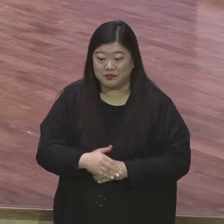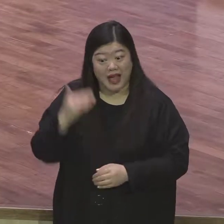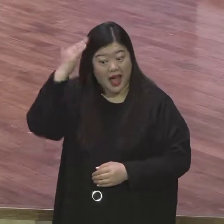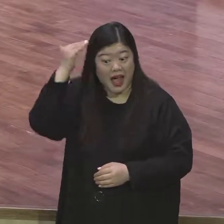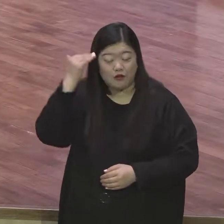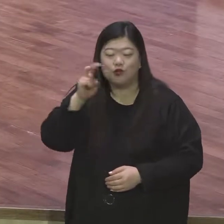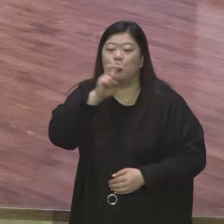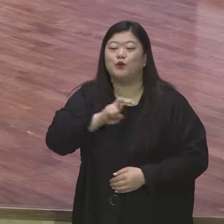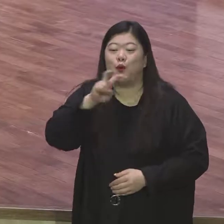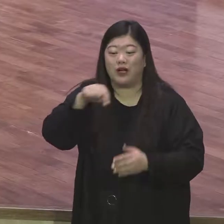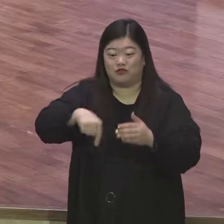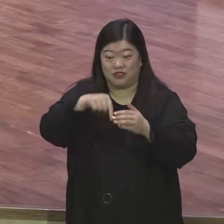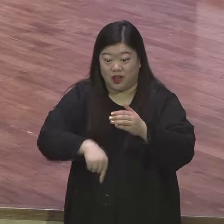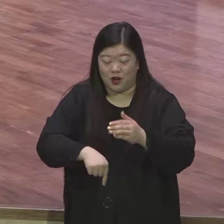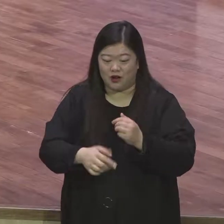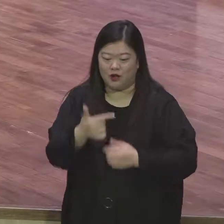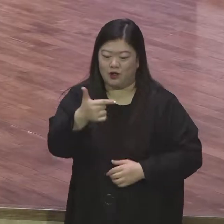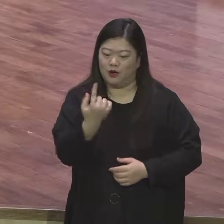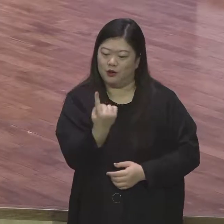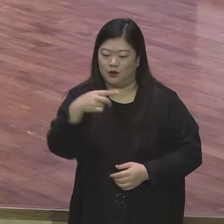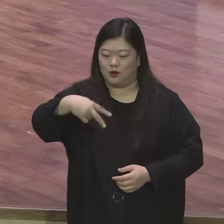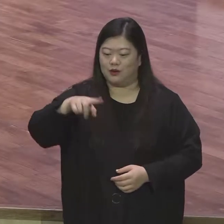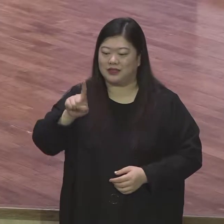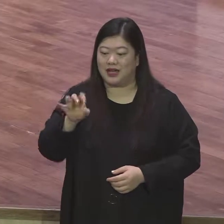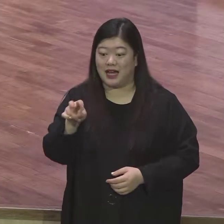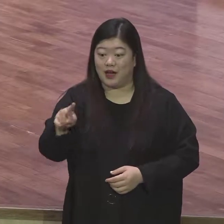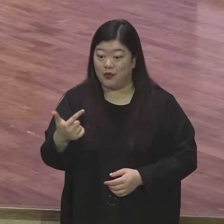대중가요 중에도 만남이란 노래가 있어요.